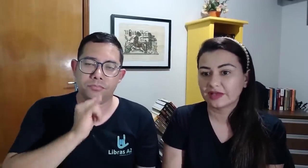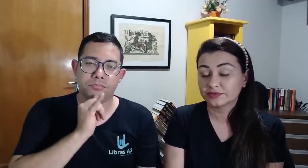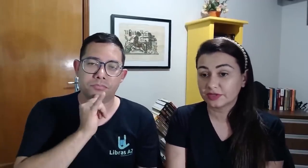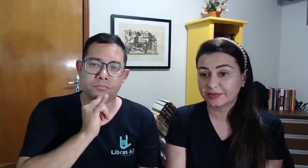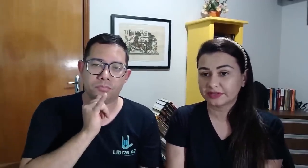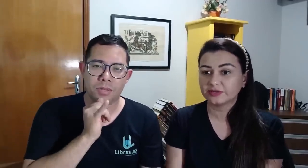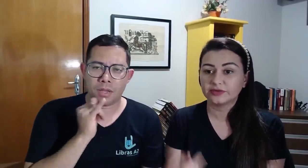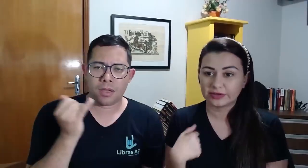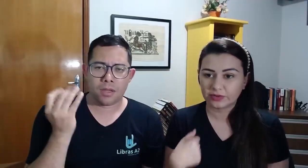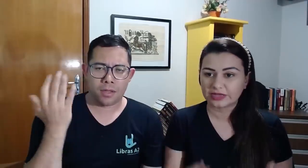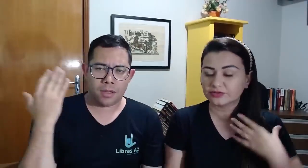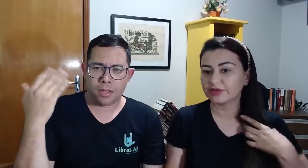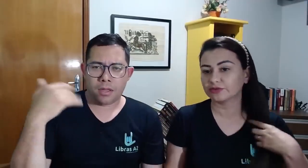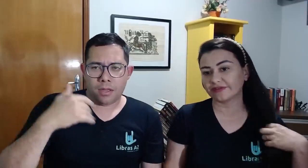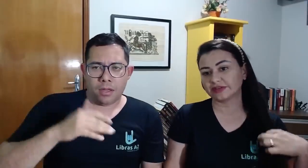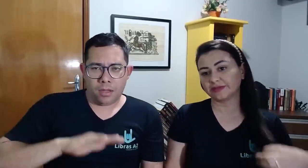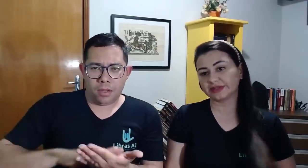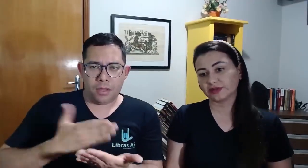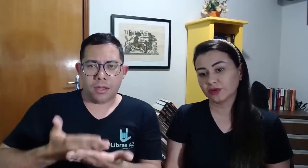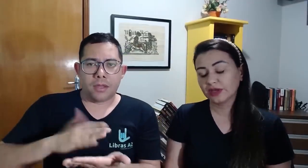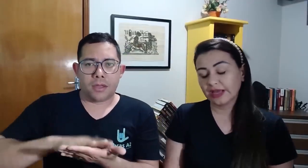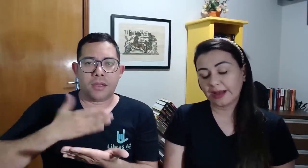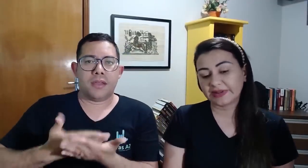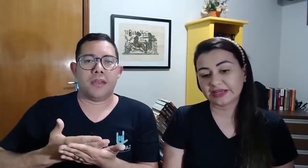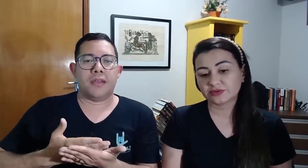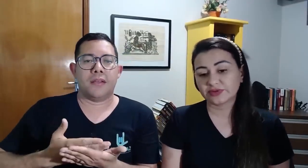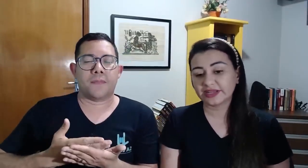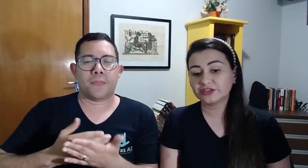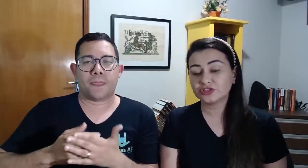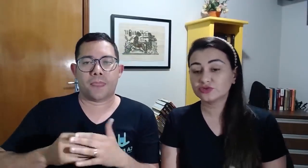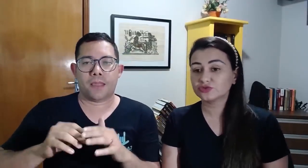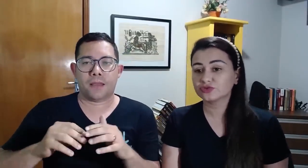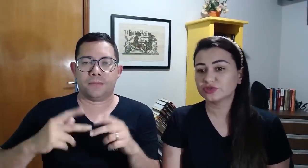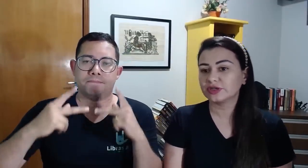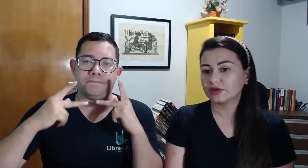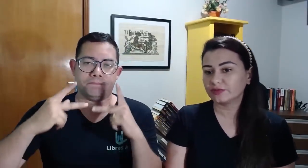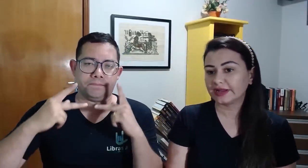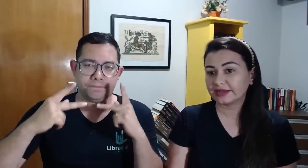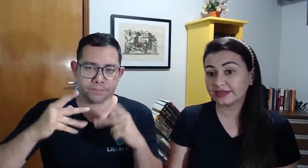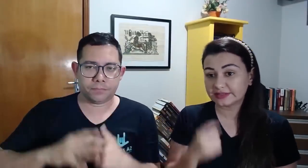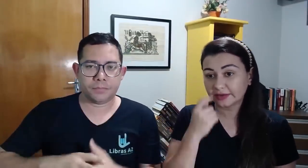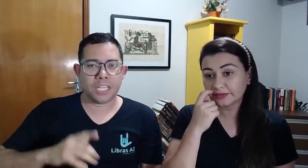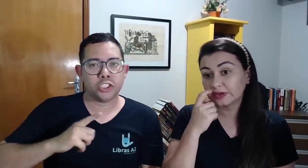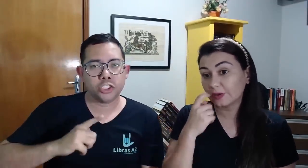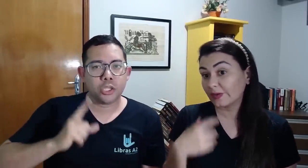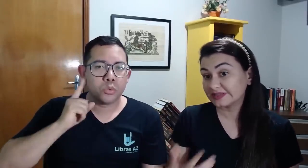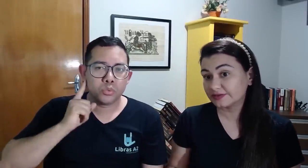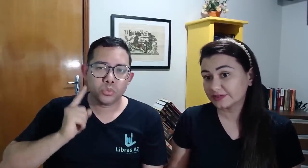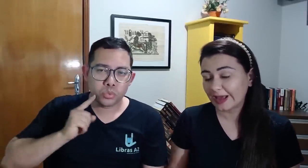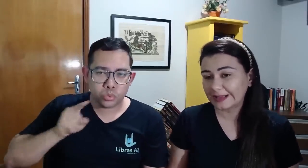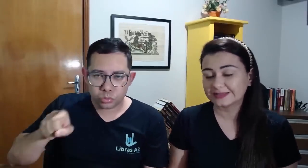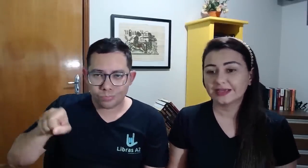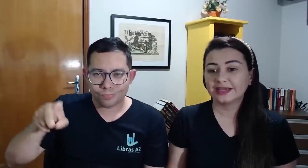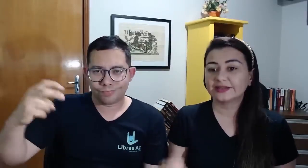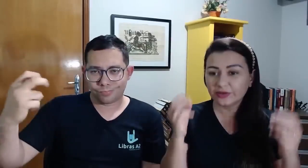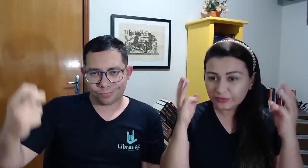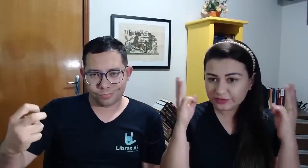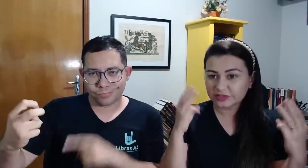estávamos interpretando, né? No caso, eu estava interpretando a pregação na igreja e tinha um surdo que não era cristão, então ele não conhecia os sinais. Então eu fiz o sinal